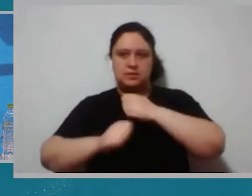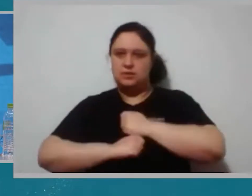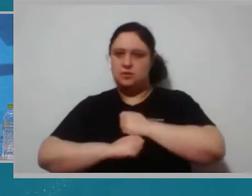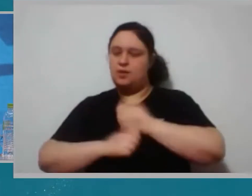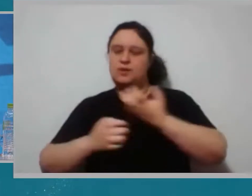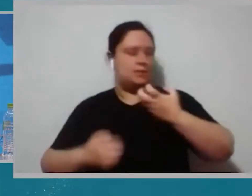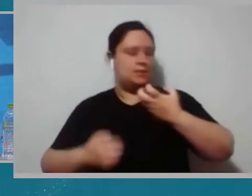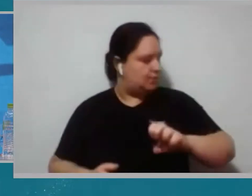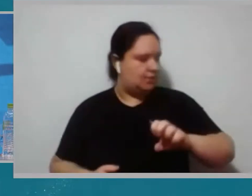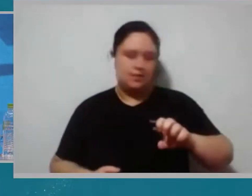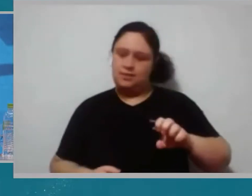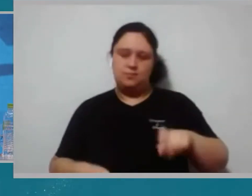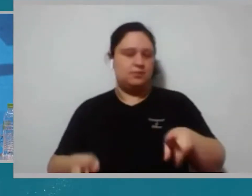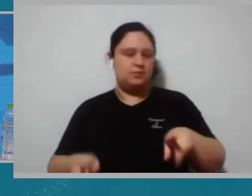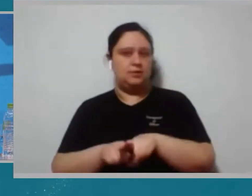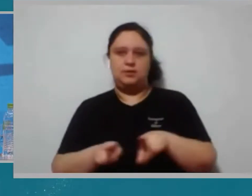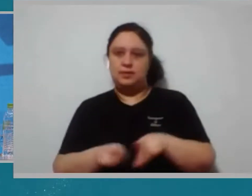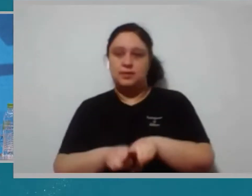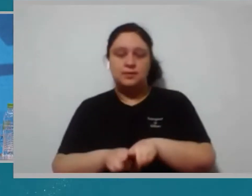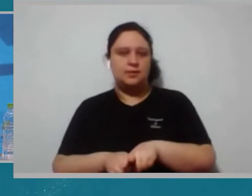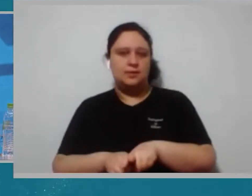boa, gostosa.